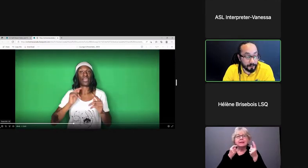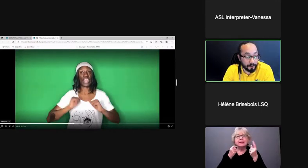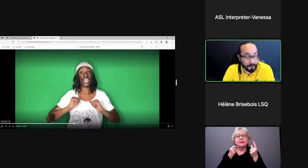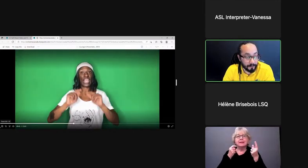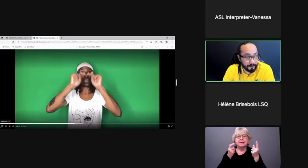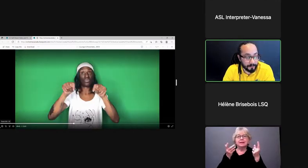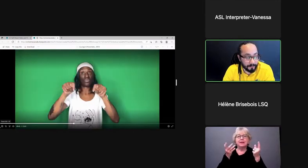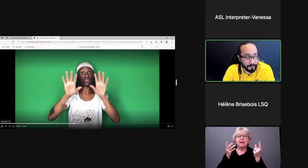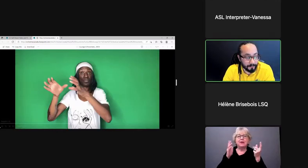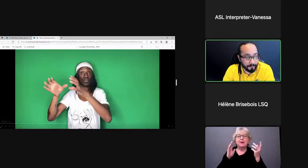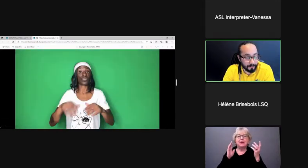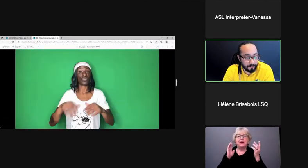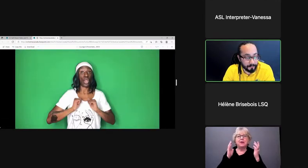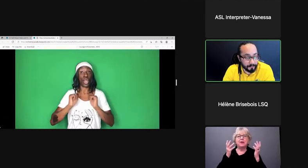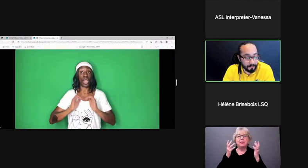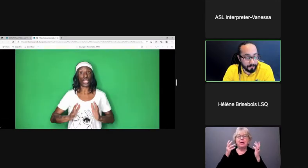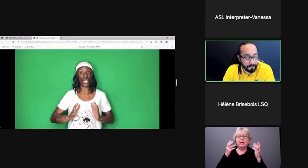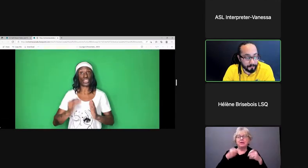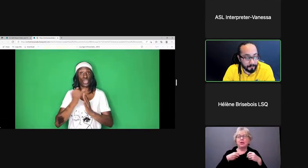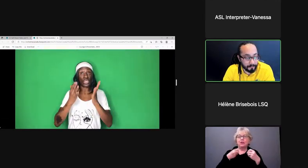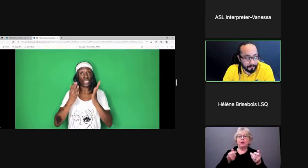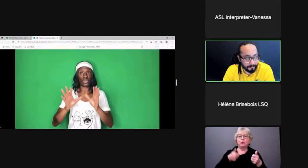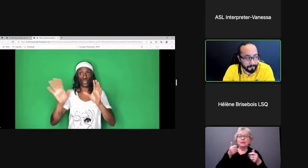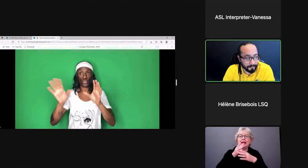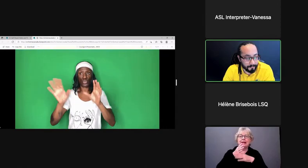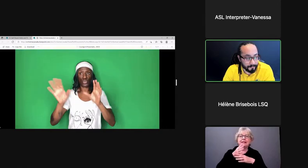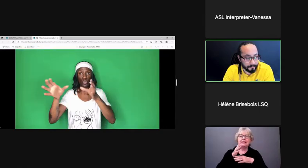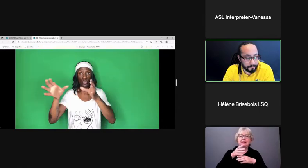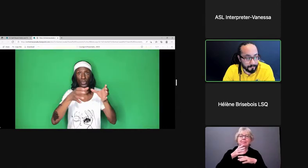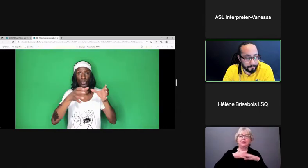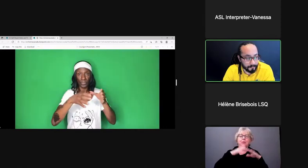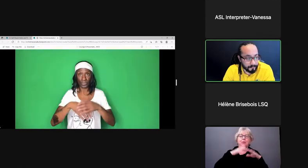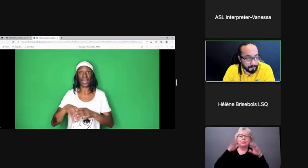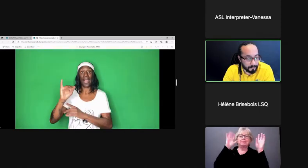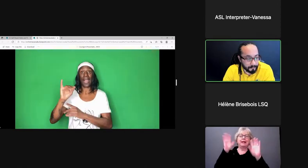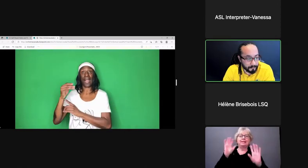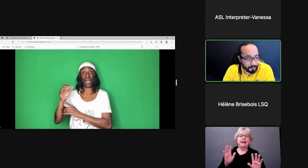rendre accessible nos spectacles classiques communauté.